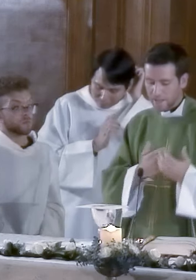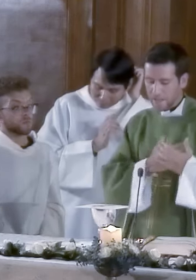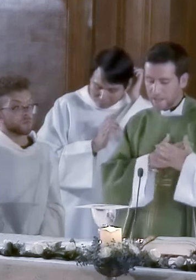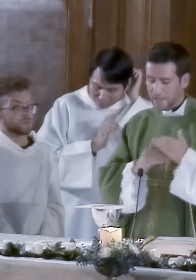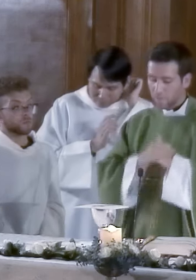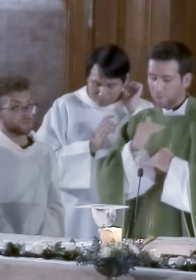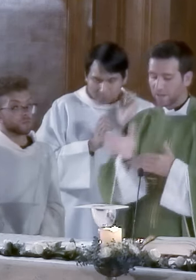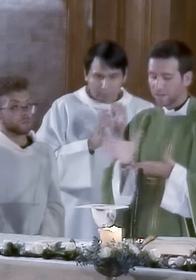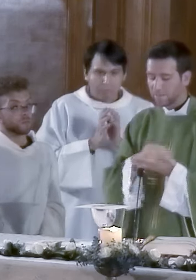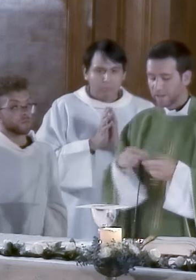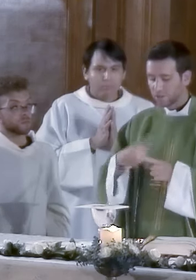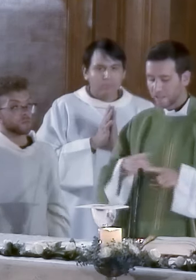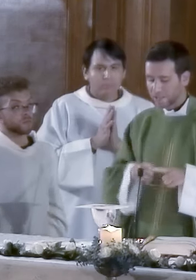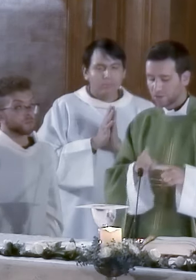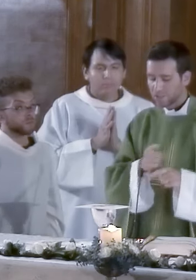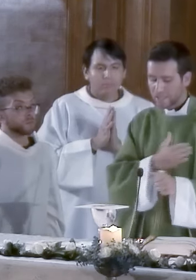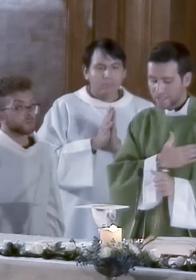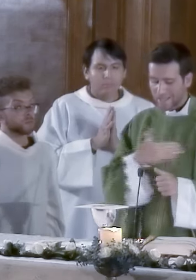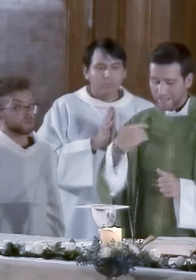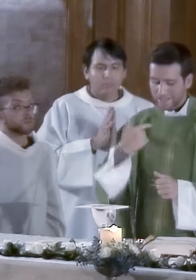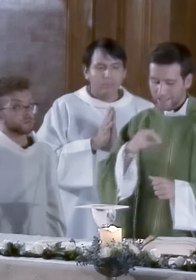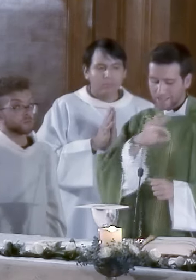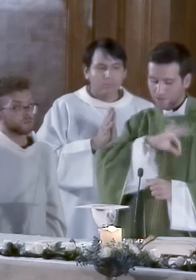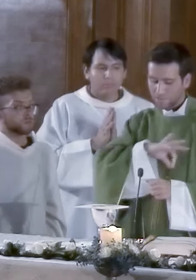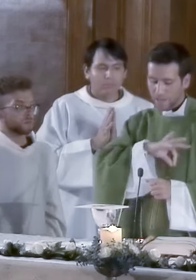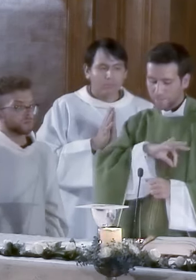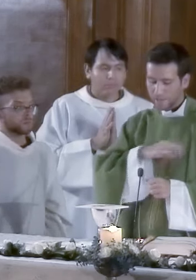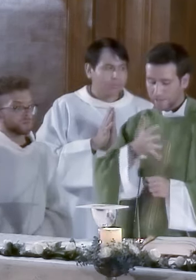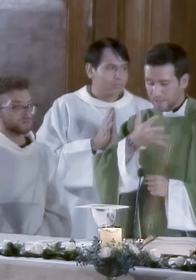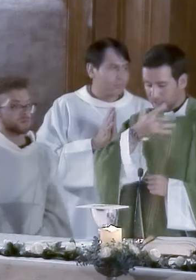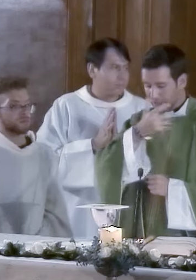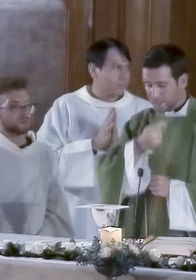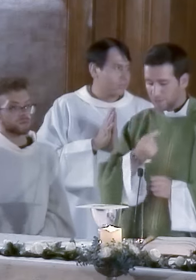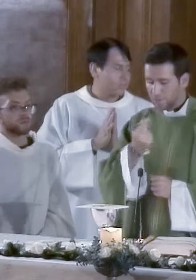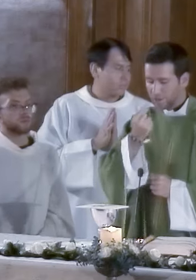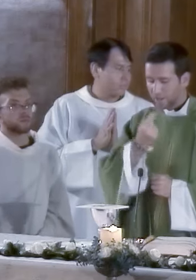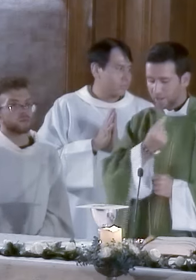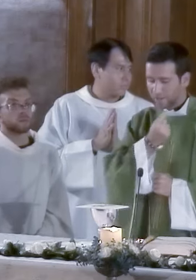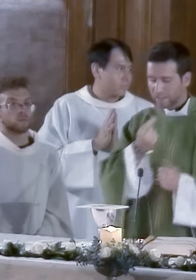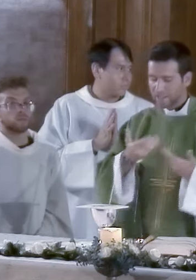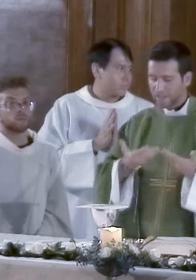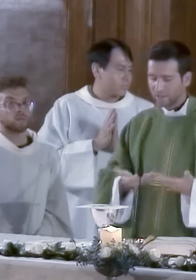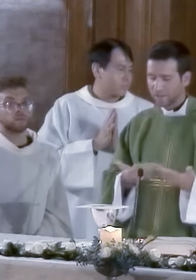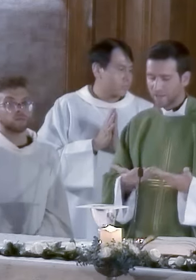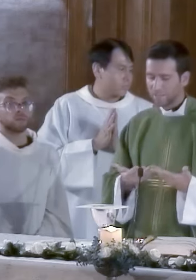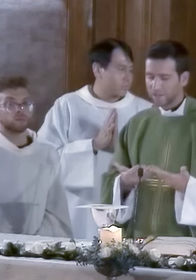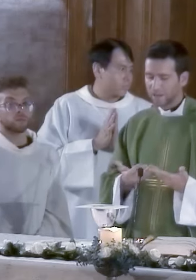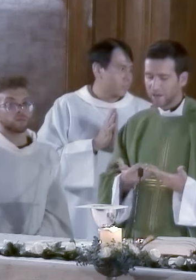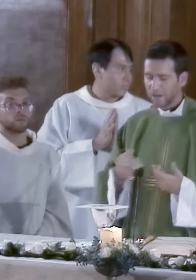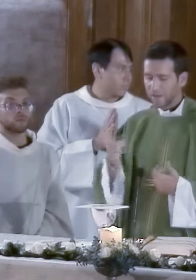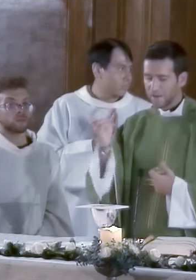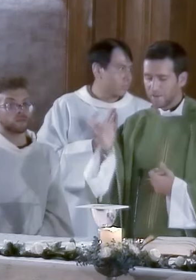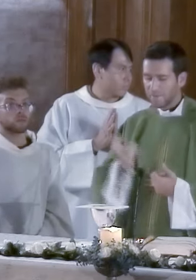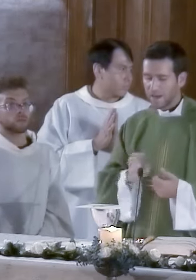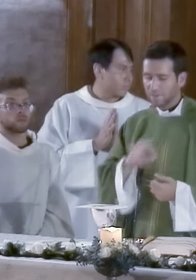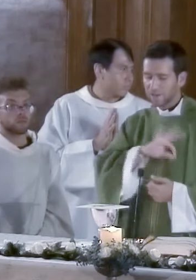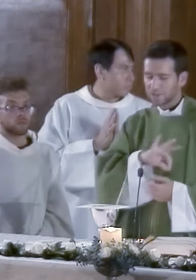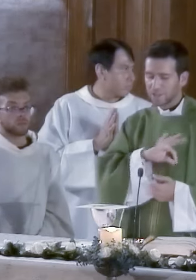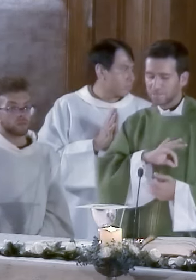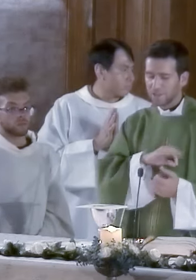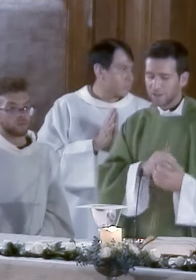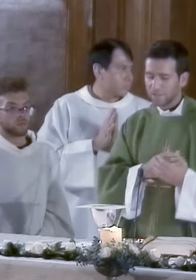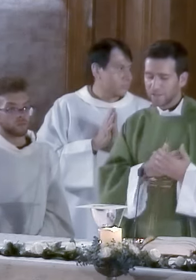altar. Te amo por encima de todas las cosas y te deseo en mi alma. Si no puedo recibirte sacramentalmente ahora, ven